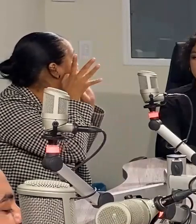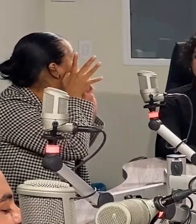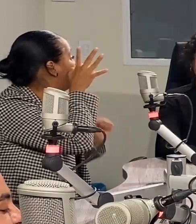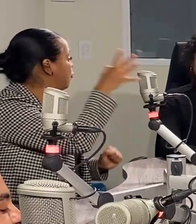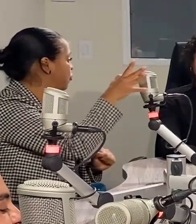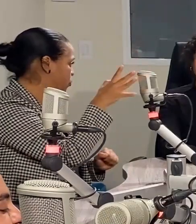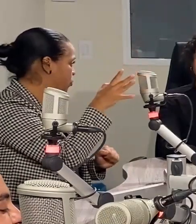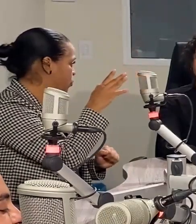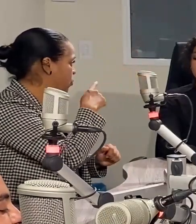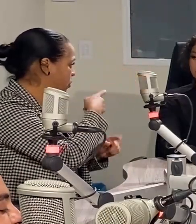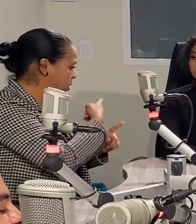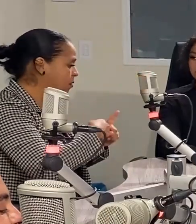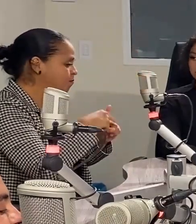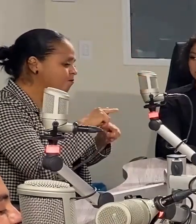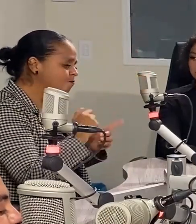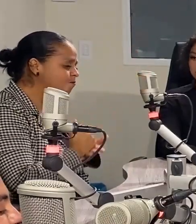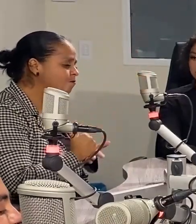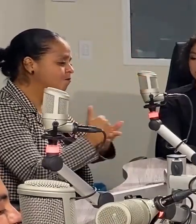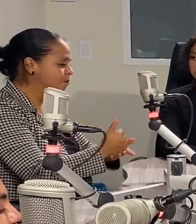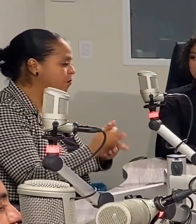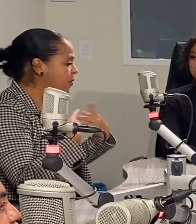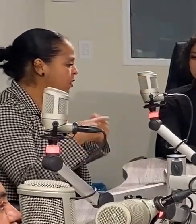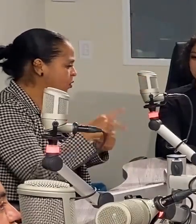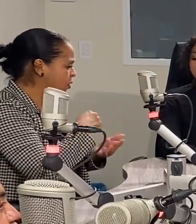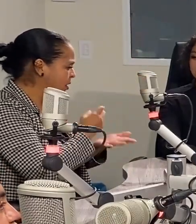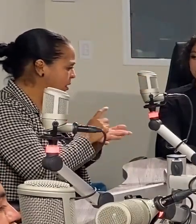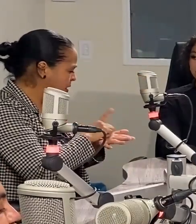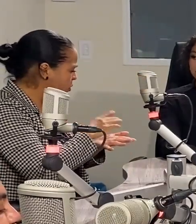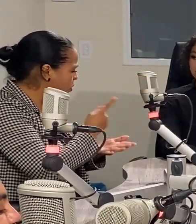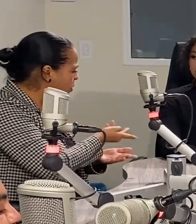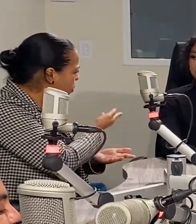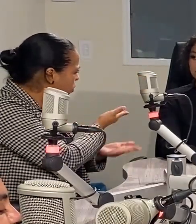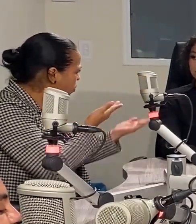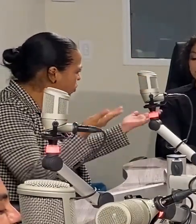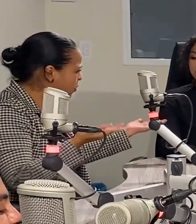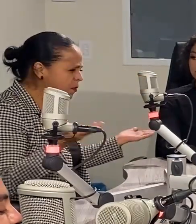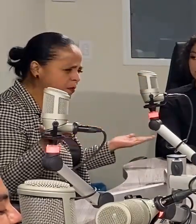en pro de la gente con discapacidad. Ustedes,